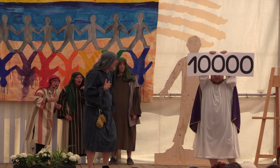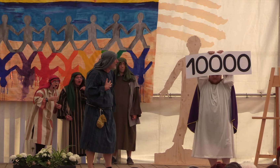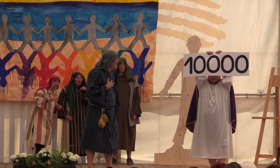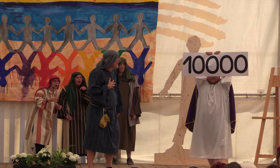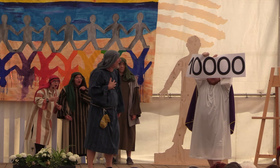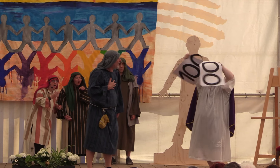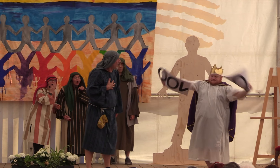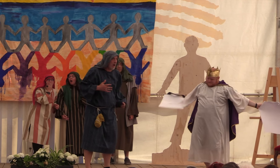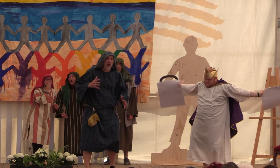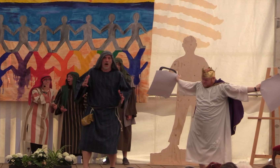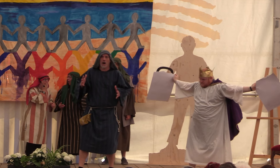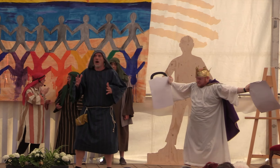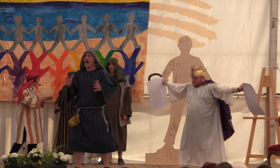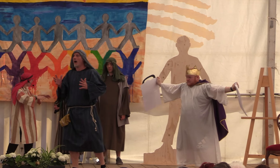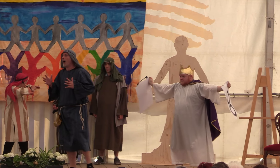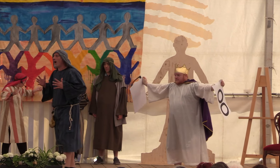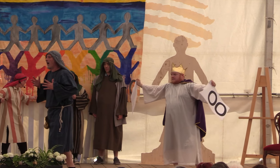bezahlen.